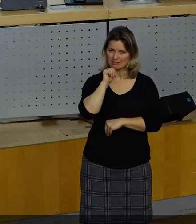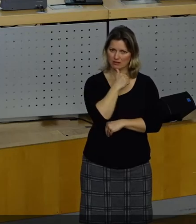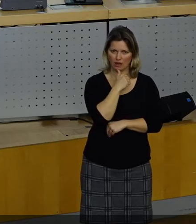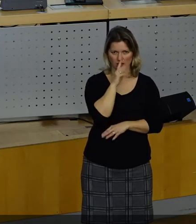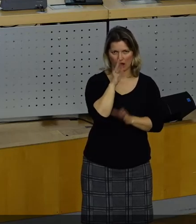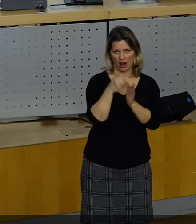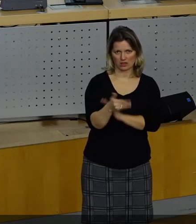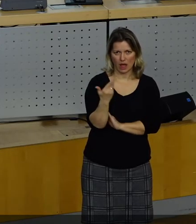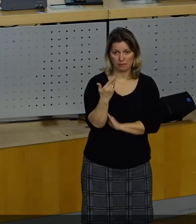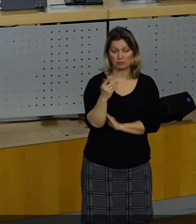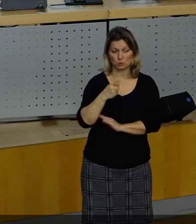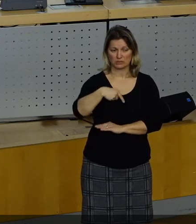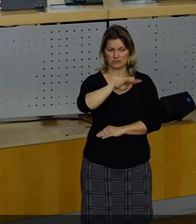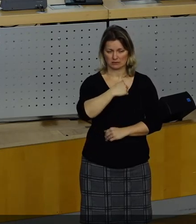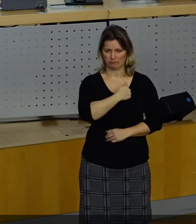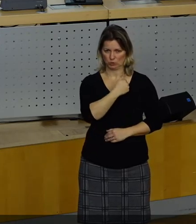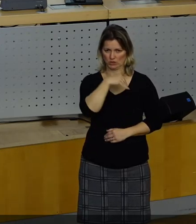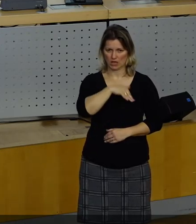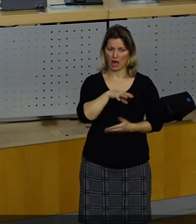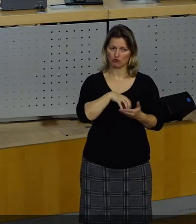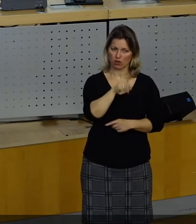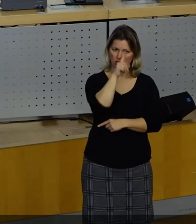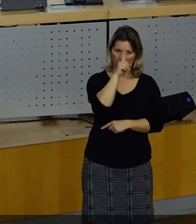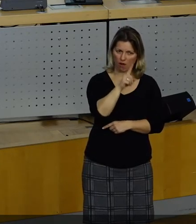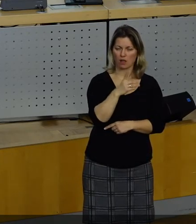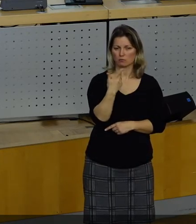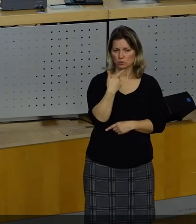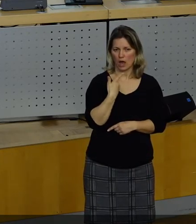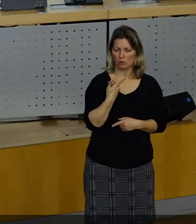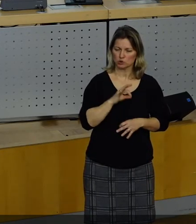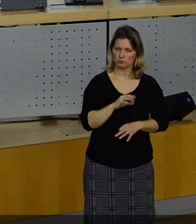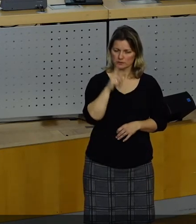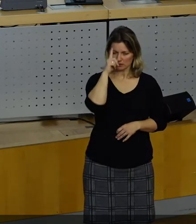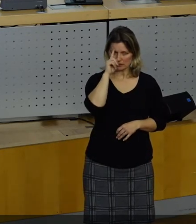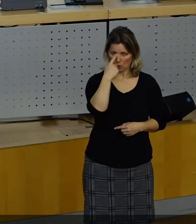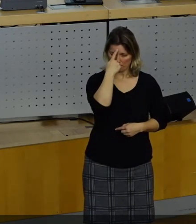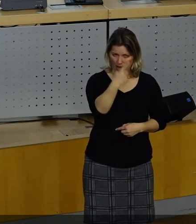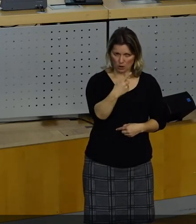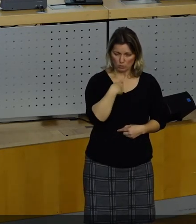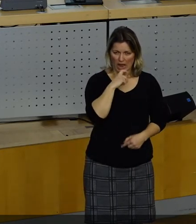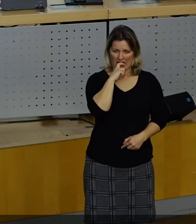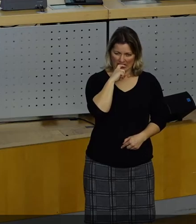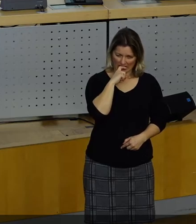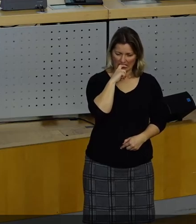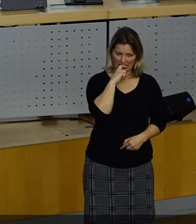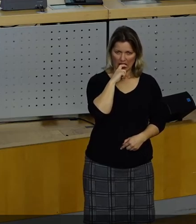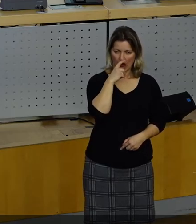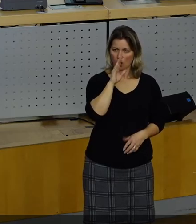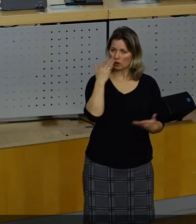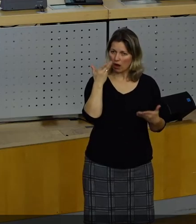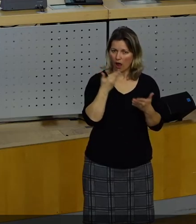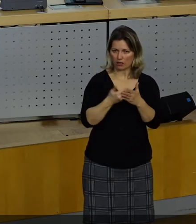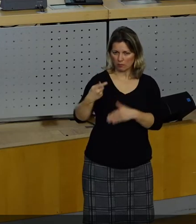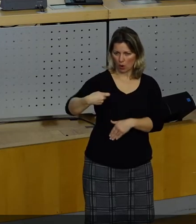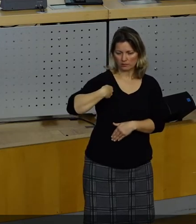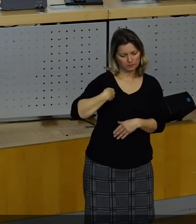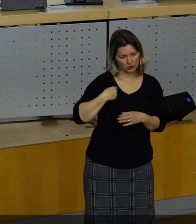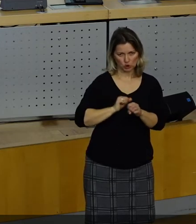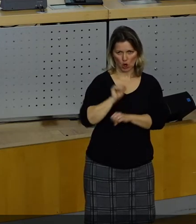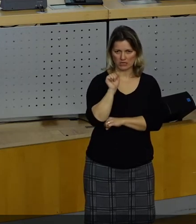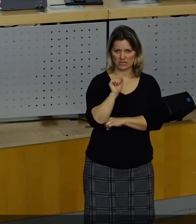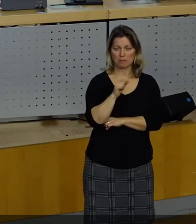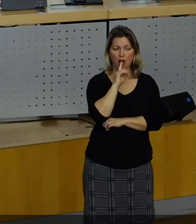Das erfordert den Mut des Stadtrats, Grundsätze aufzustellen, diese Grundsätze auch durchzuhalten, auch am einzelnen konkreten Fall, auch wenn man als Stadtrat natürlich von